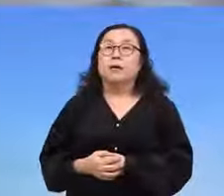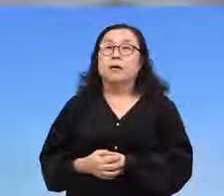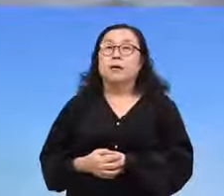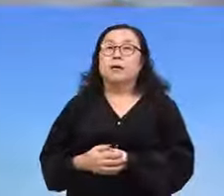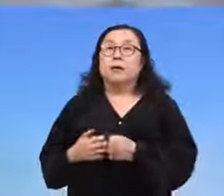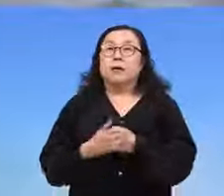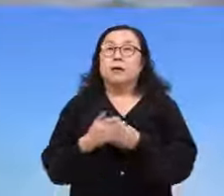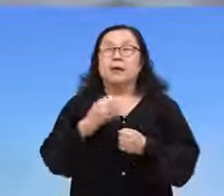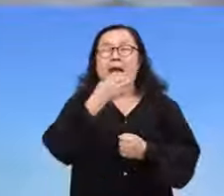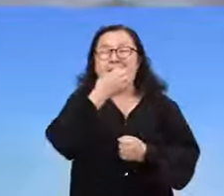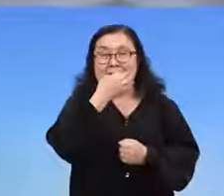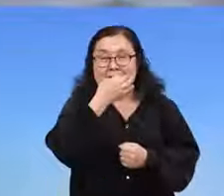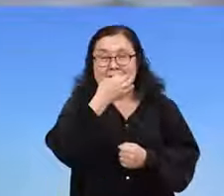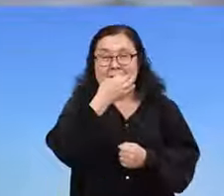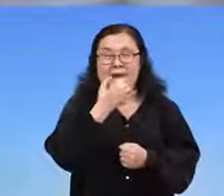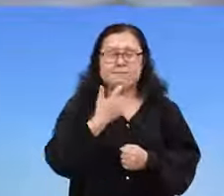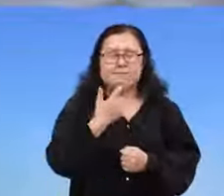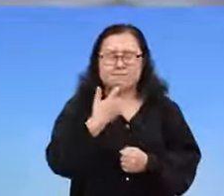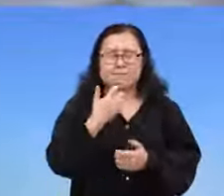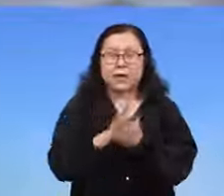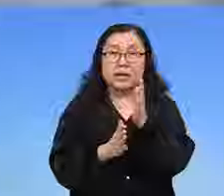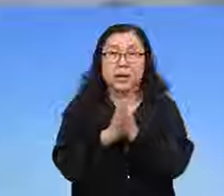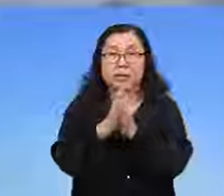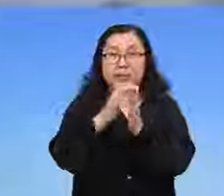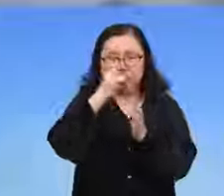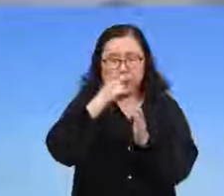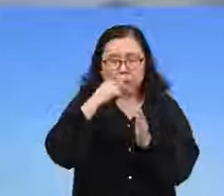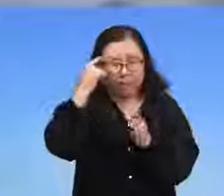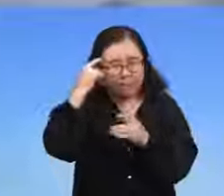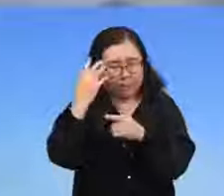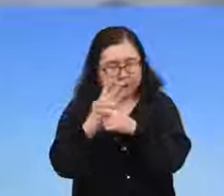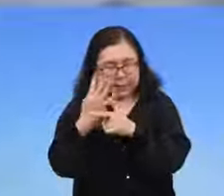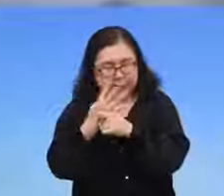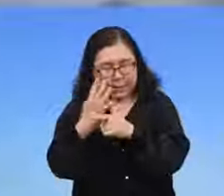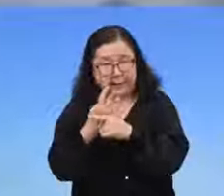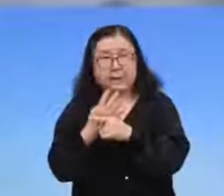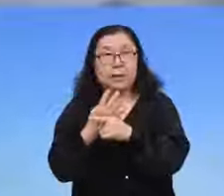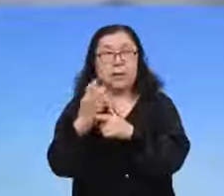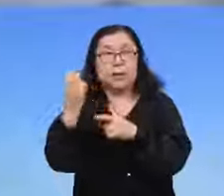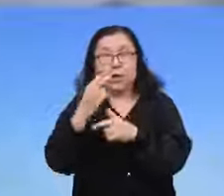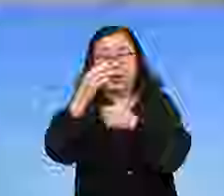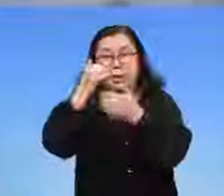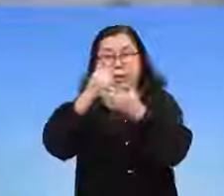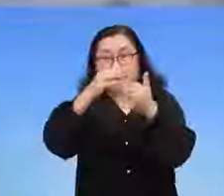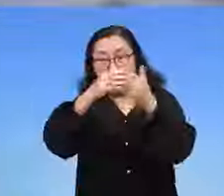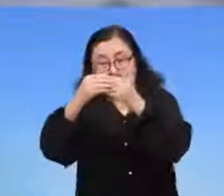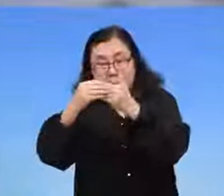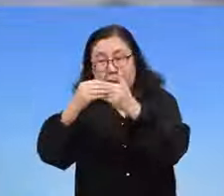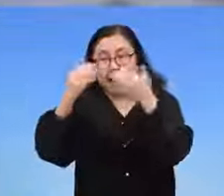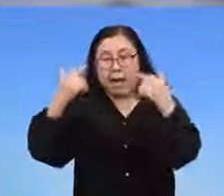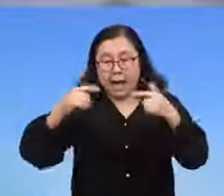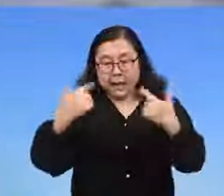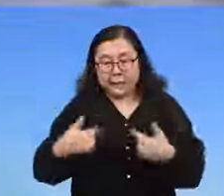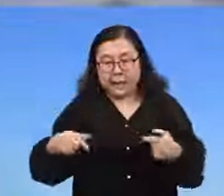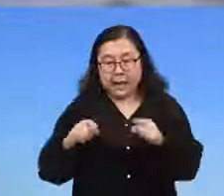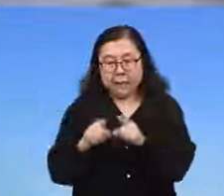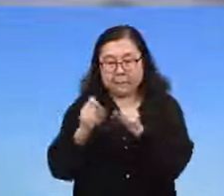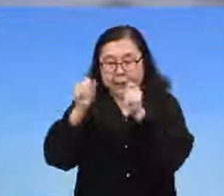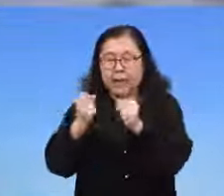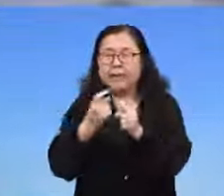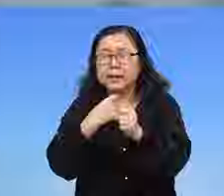그래서 이 탐욕과 집착이 없는 동방박사, 그리고 하나님의 가이드가